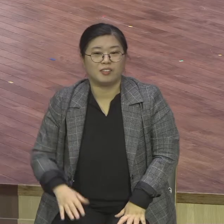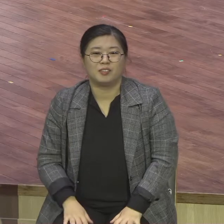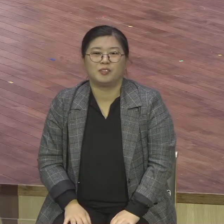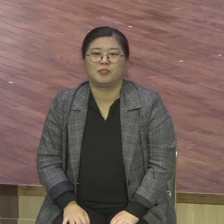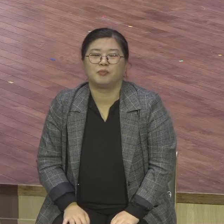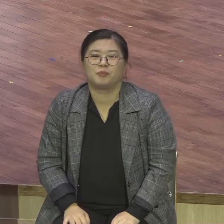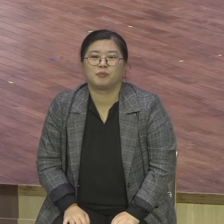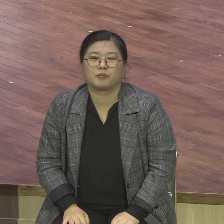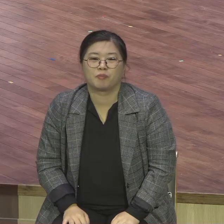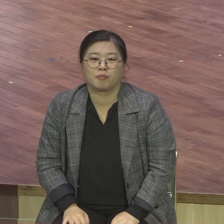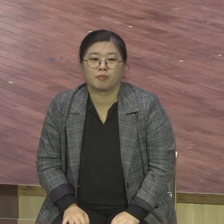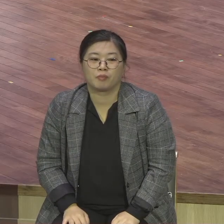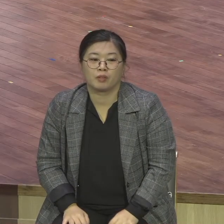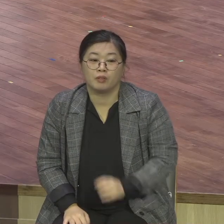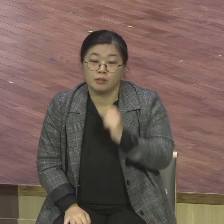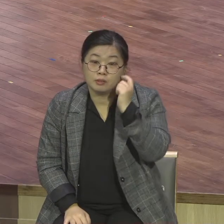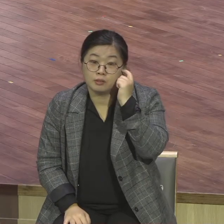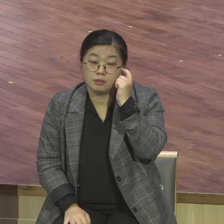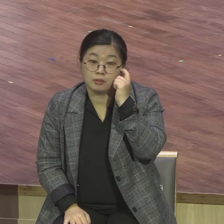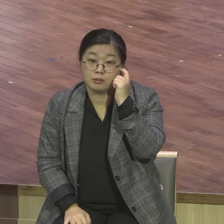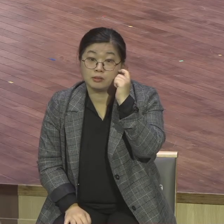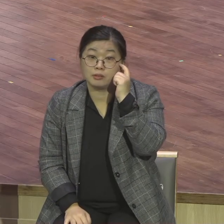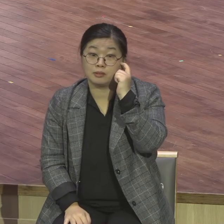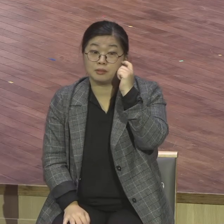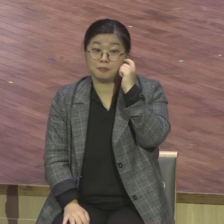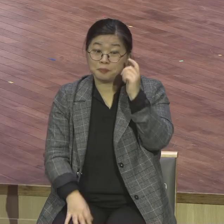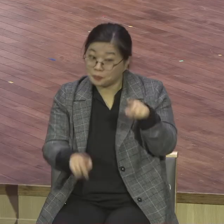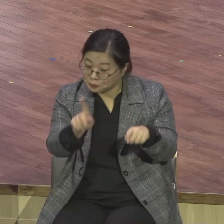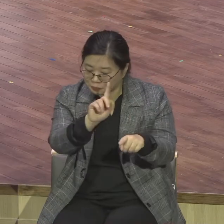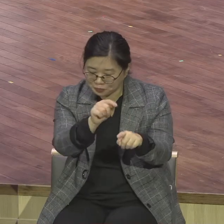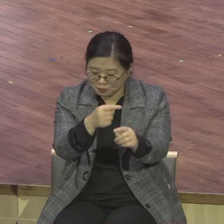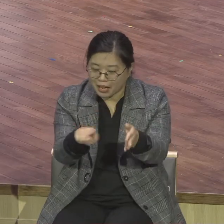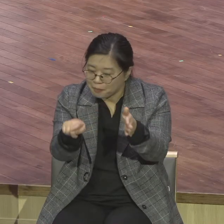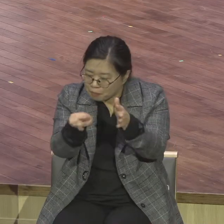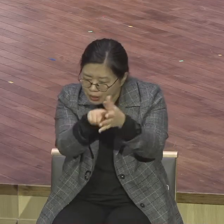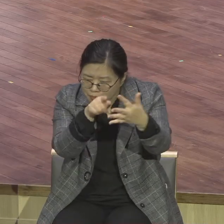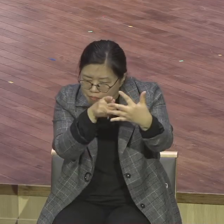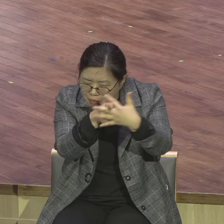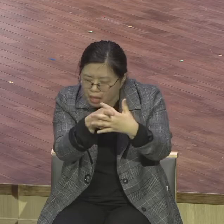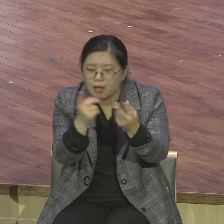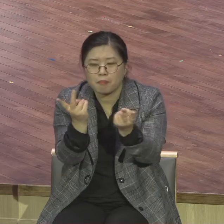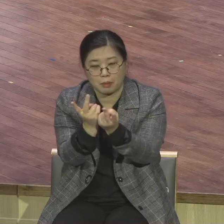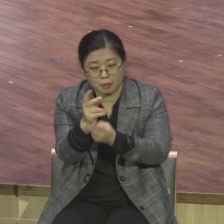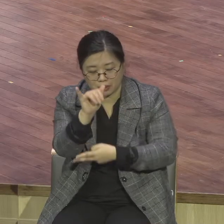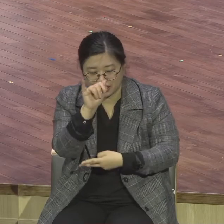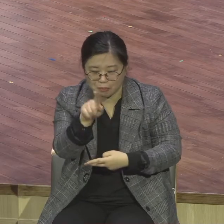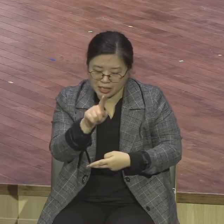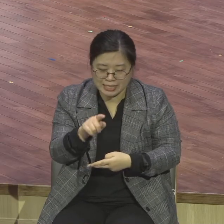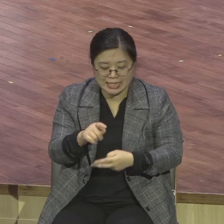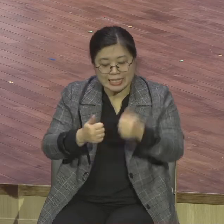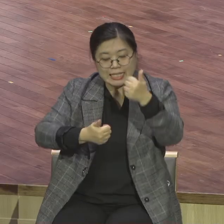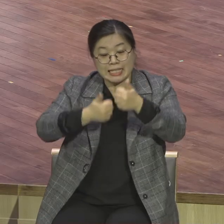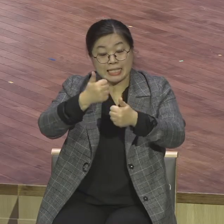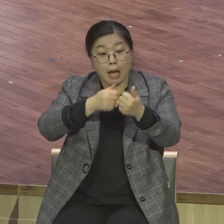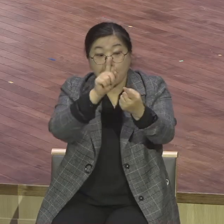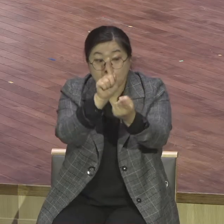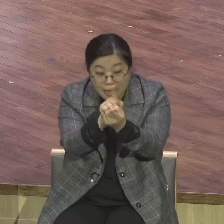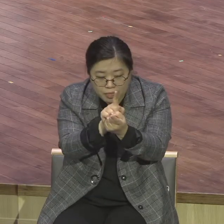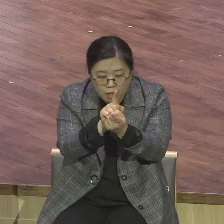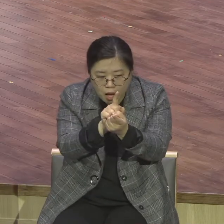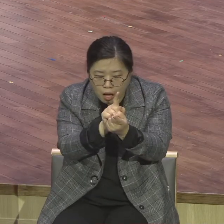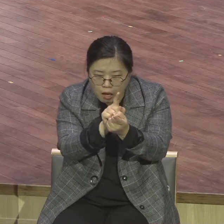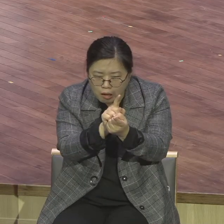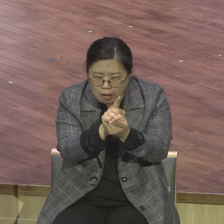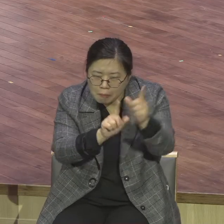보면요 딱 알 수 있어요. 얼음을 탁 와 보면 알아. 교회적으로는 건축이지요. 뭐 교회에서 뭘 테스트